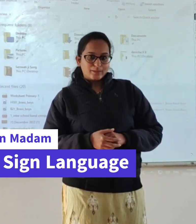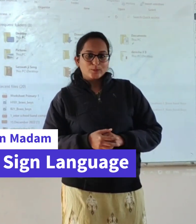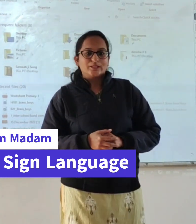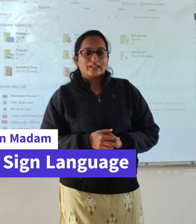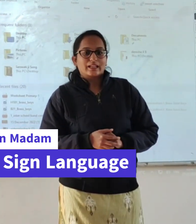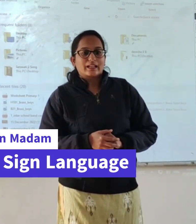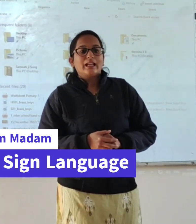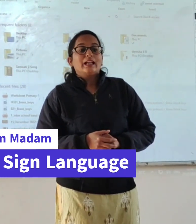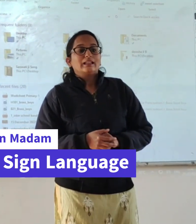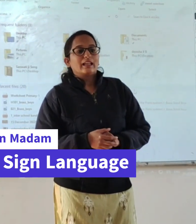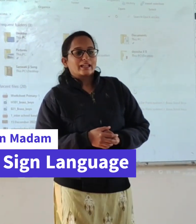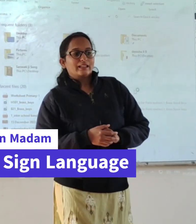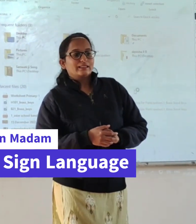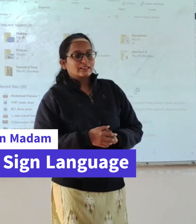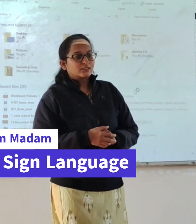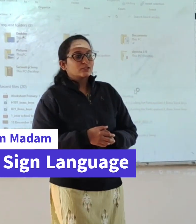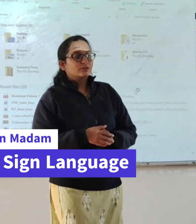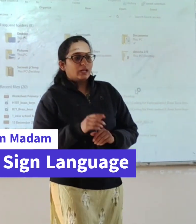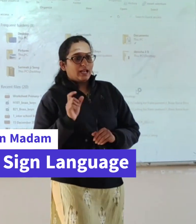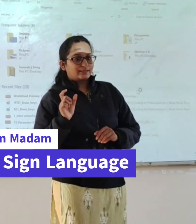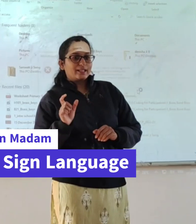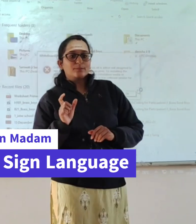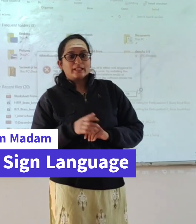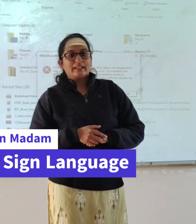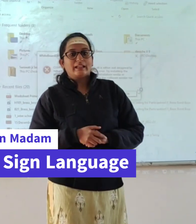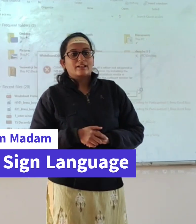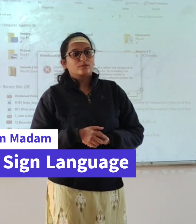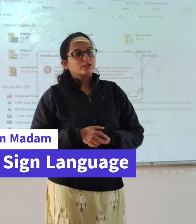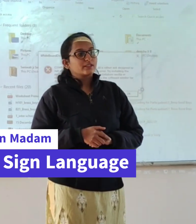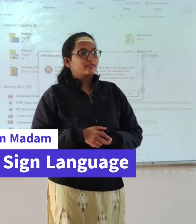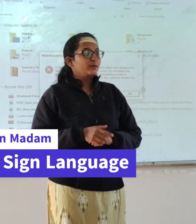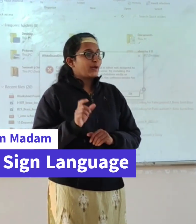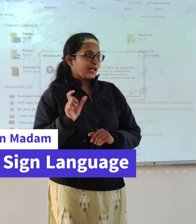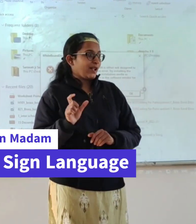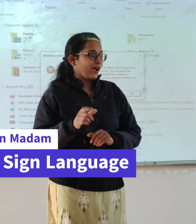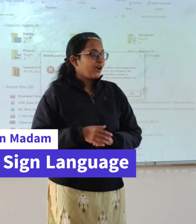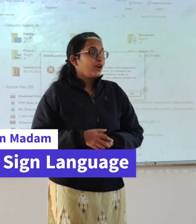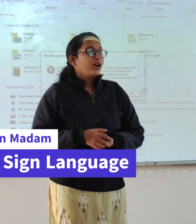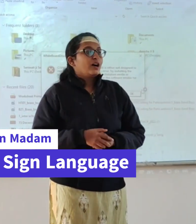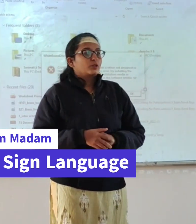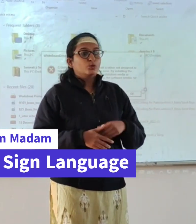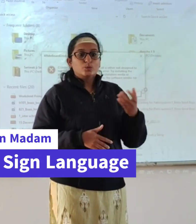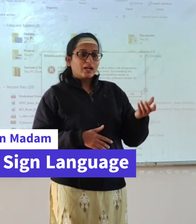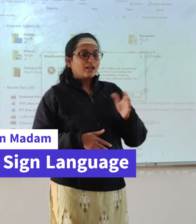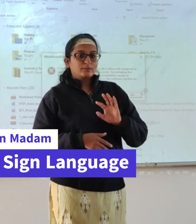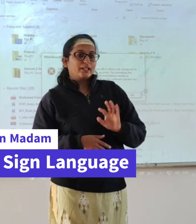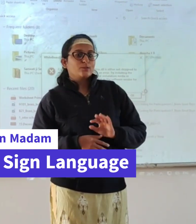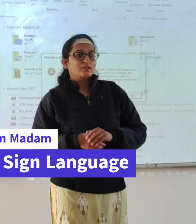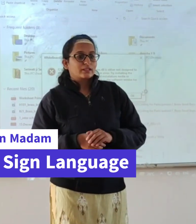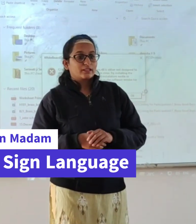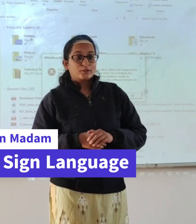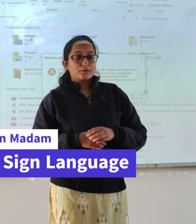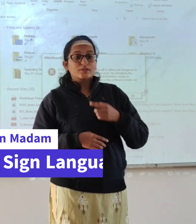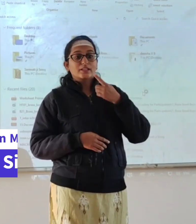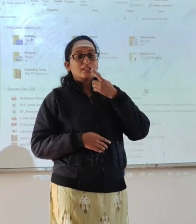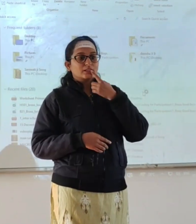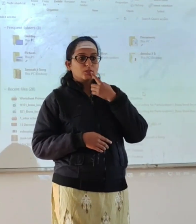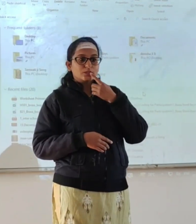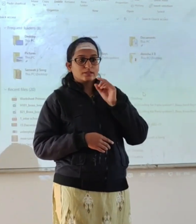ये बोलते हैं, लेकिन इसका जो एग्जैक्ट मीनिंग है वो सिर्फ है बहना। गुंगा हम नहीं बोल सकते क्योंकि उसकी जो